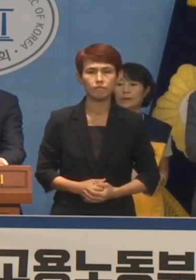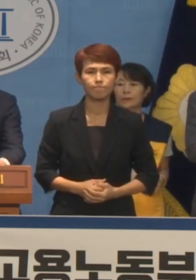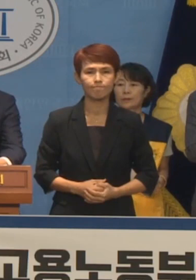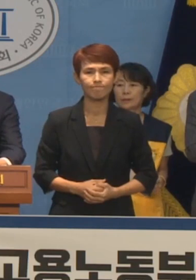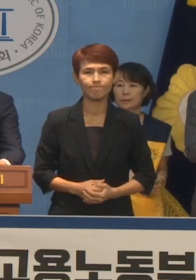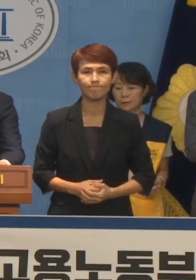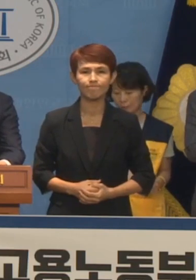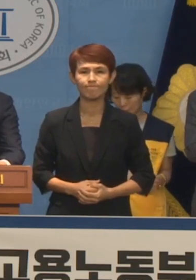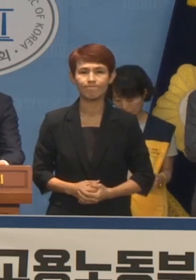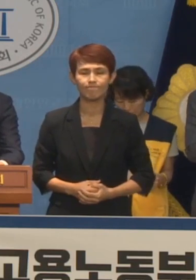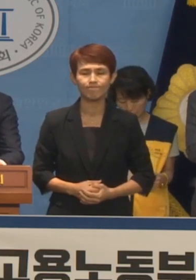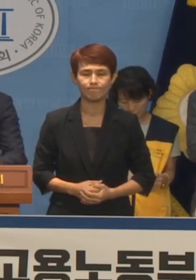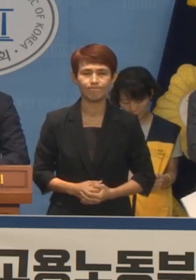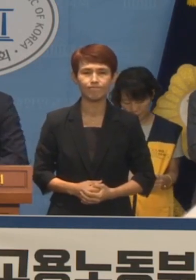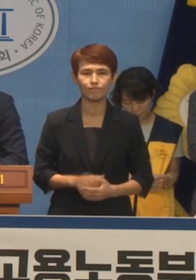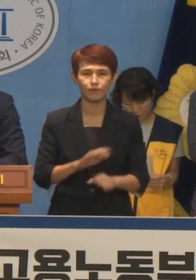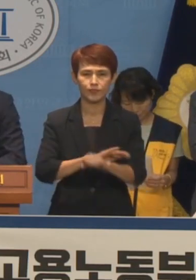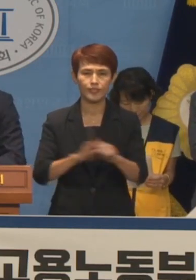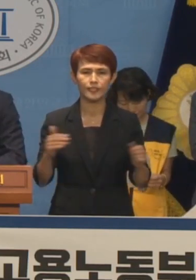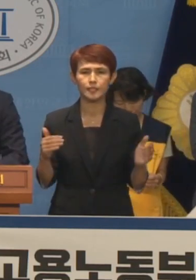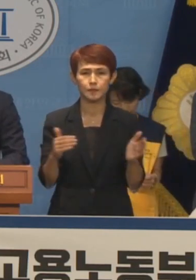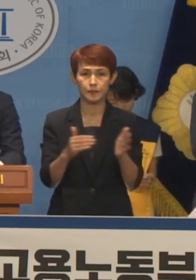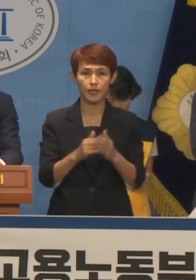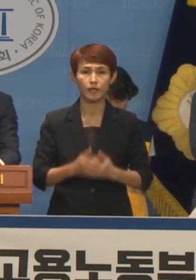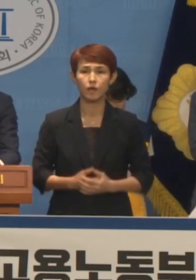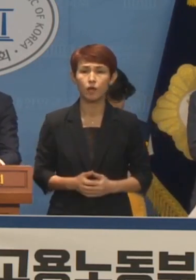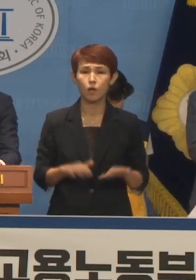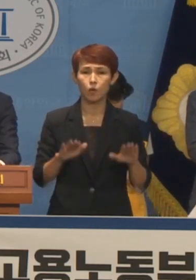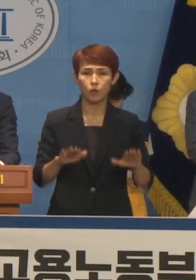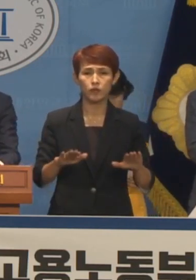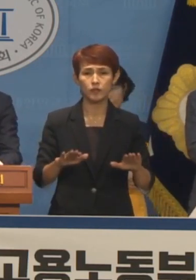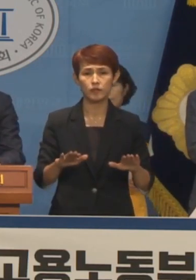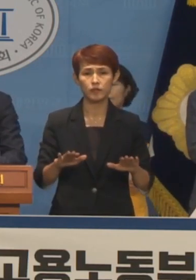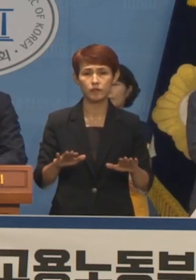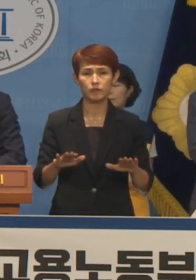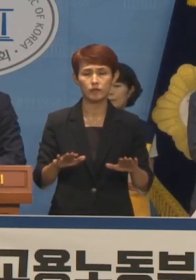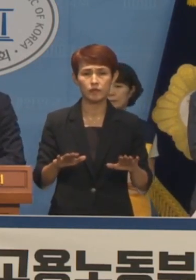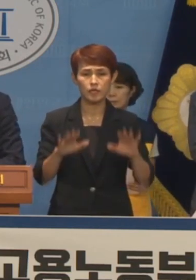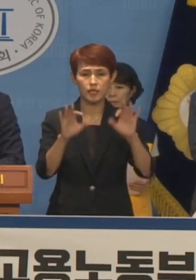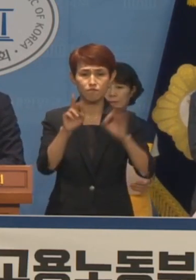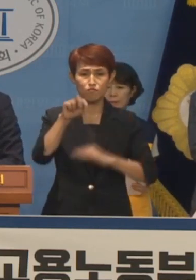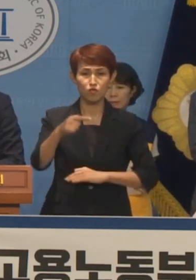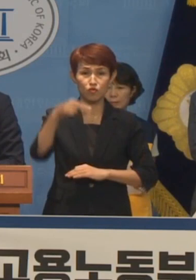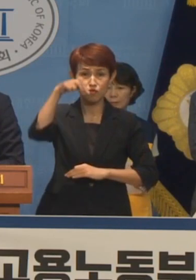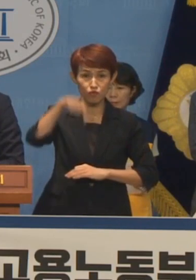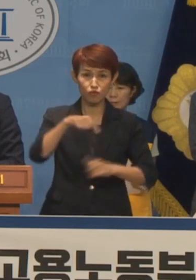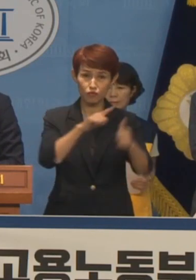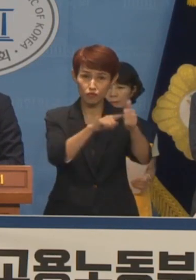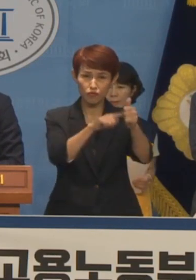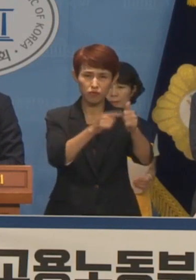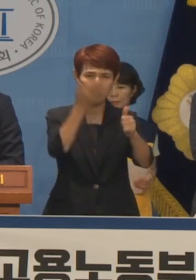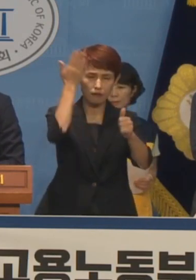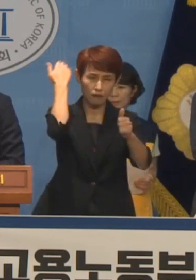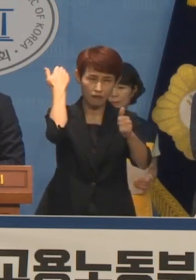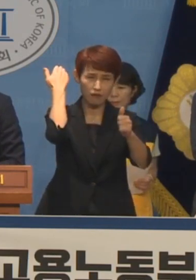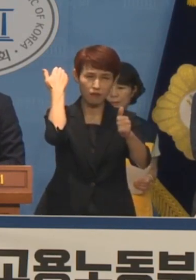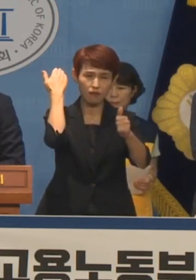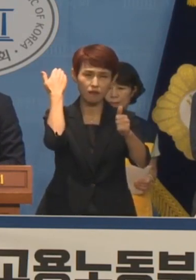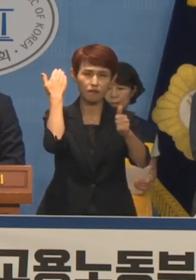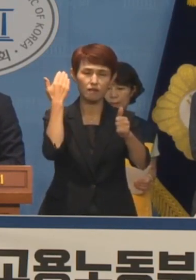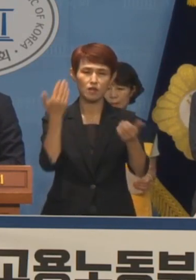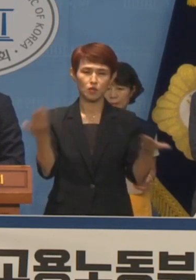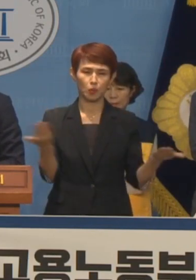네, 회견문 낭독까지 마쳤습니다. 오늘 이 자리에는 김문수 후보자가 과거 했던 여러 가지